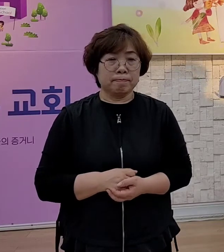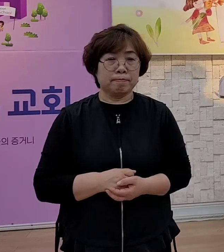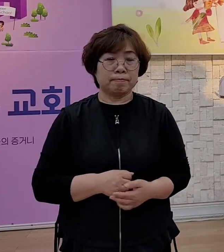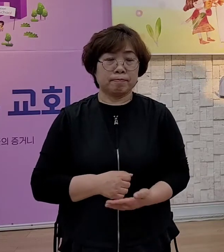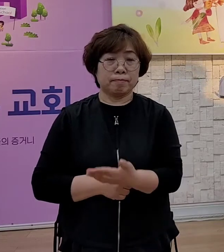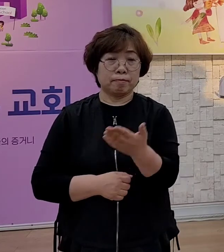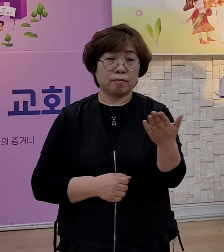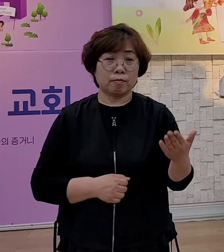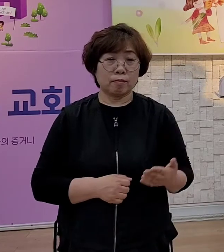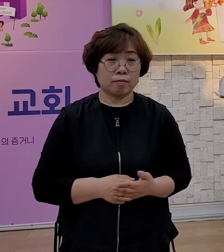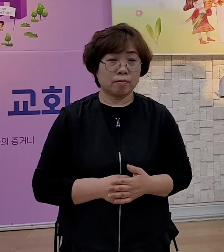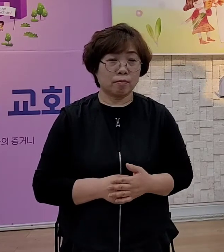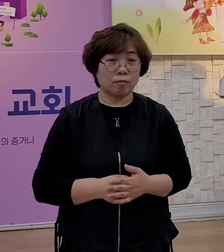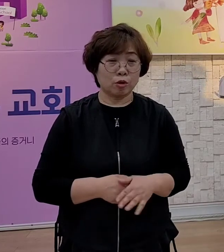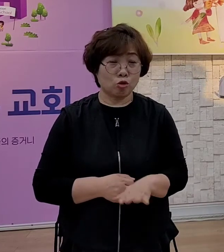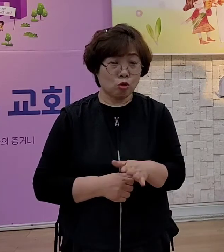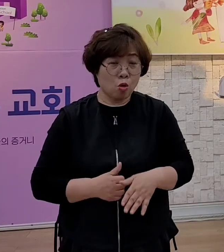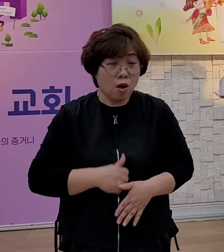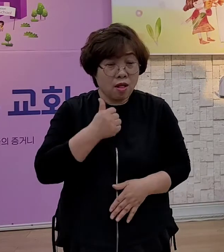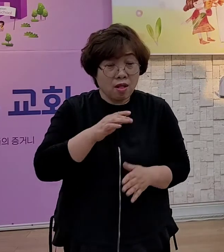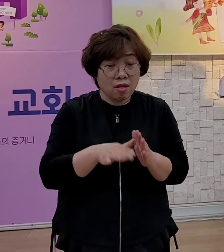여러분, 어떨 때 우리가 화가 납니까?